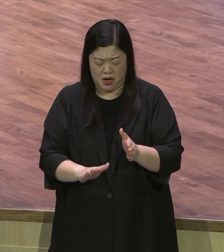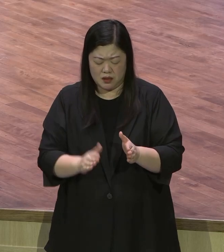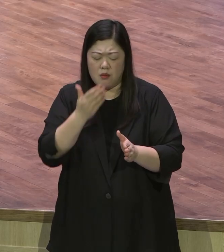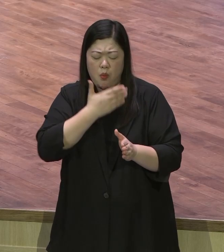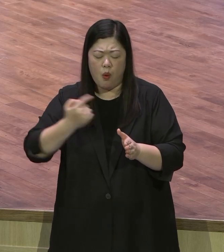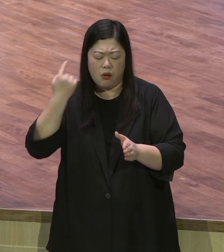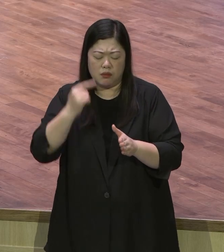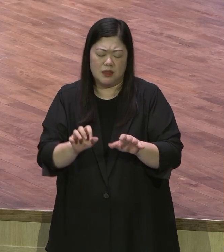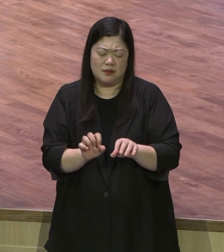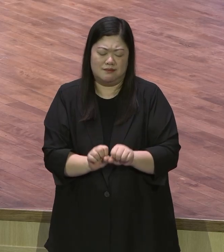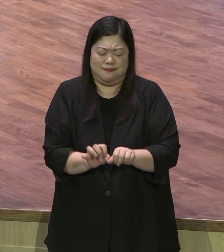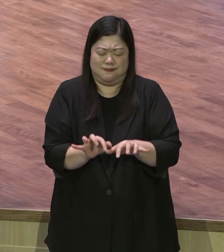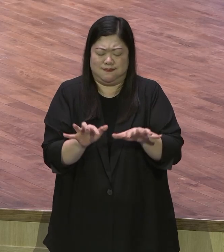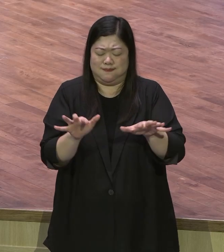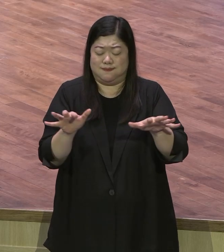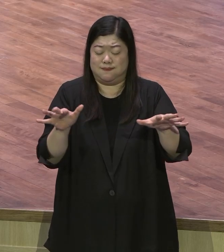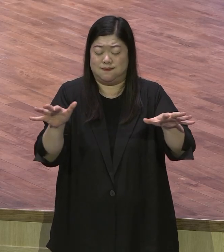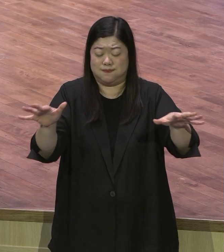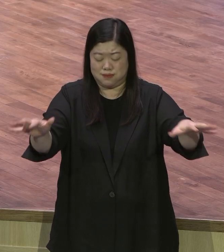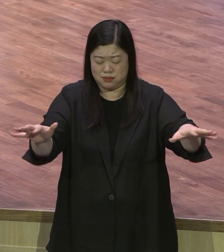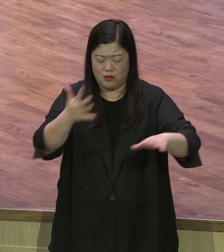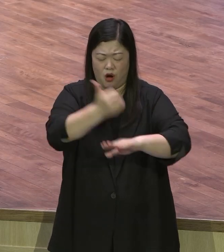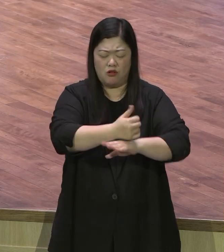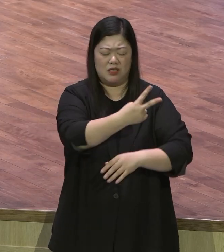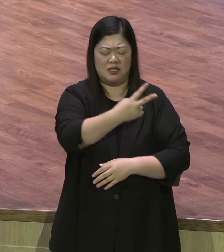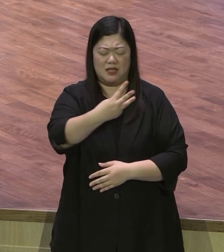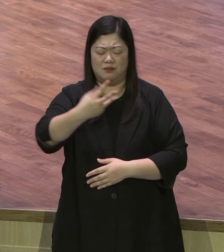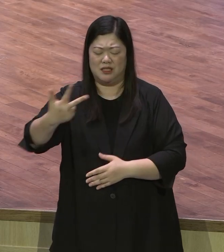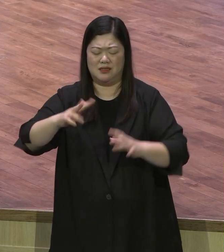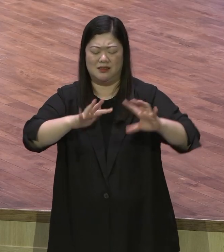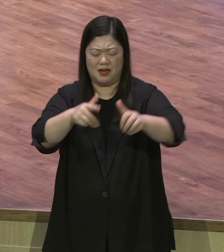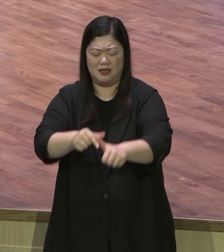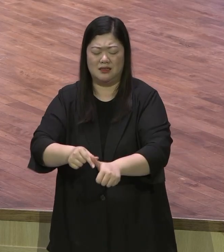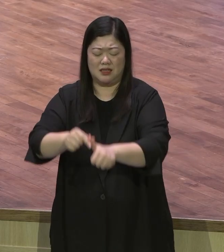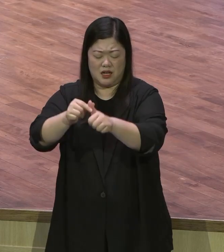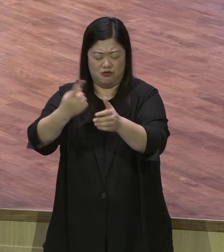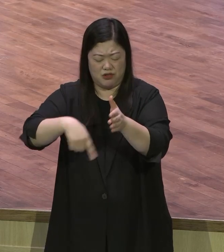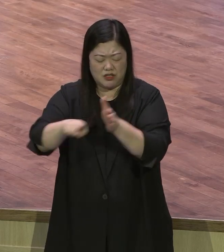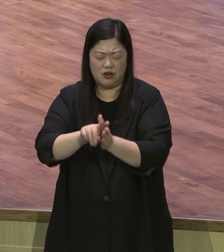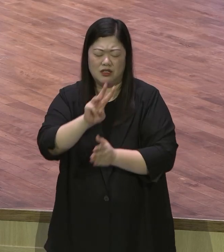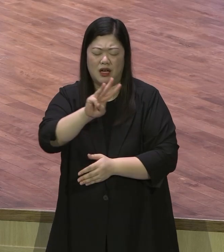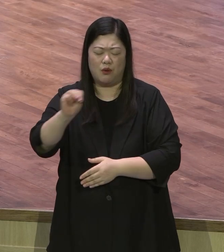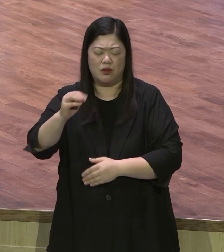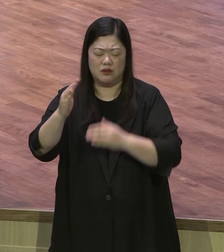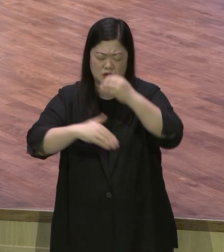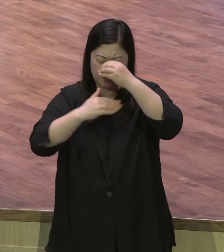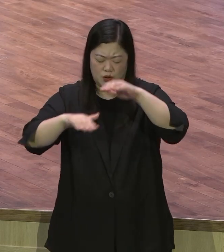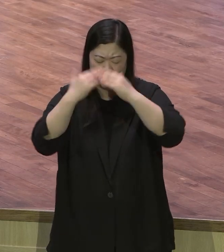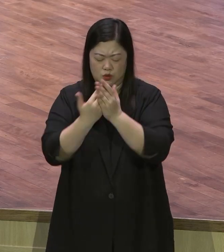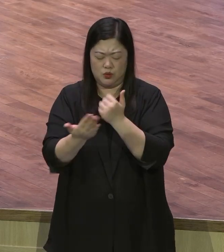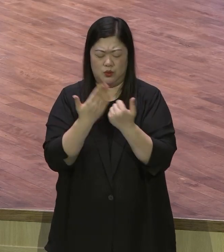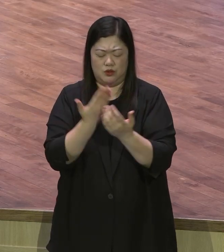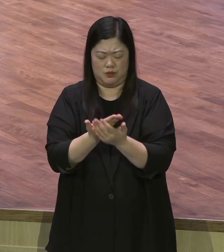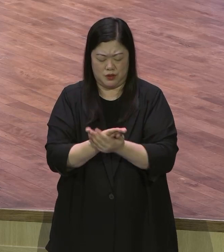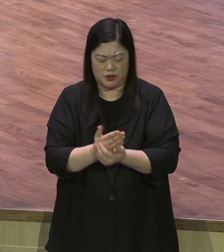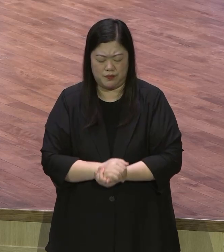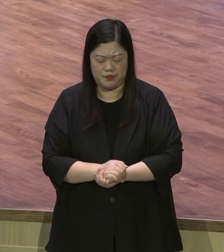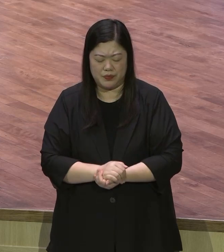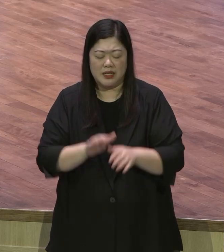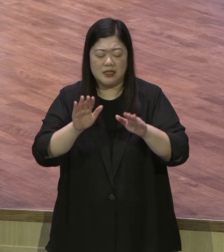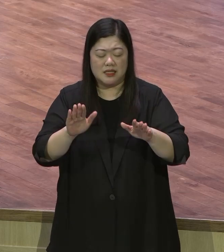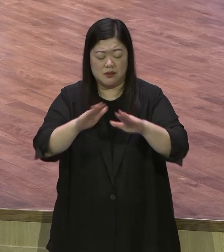줄로 믿고 지금부터 준비하는 모든 예언 가족들 되게 도와주옵소서. 지금은 우리